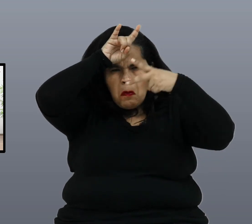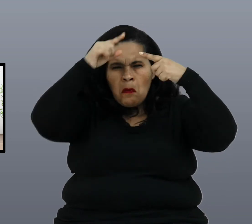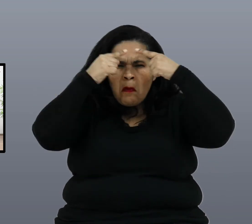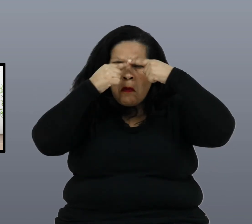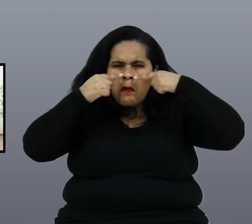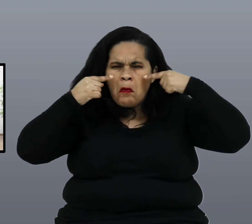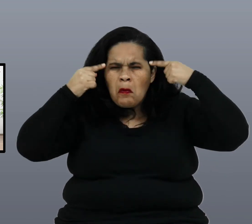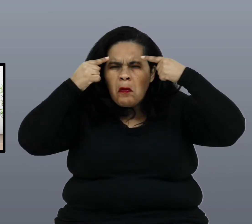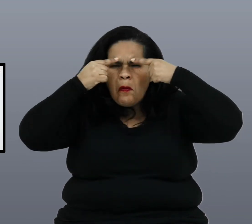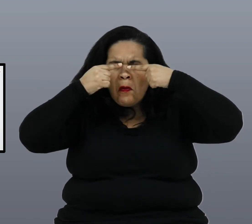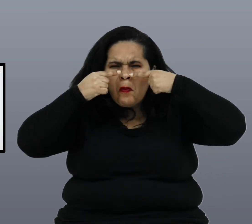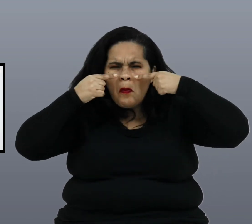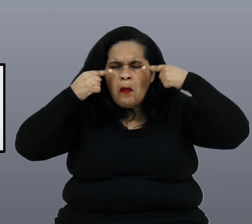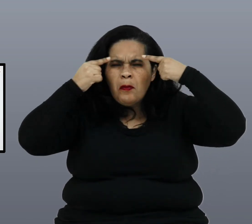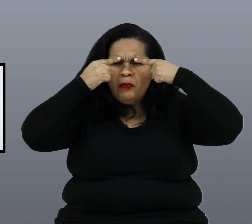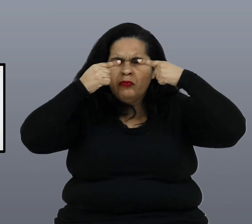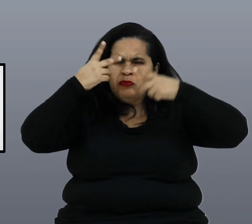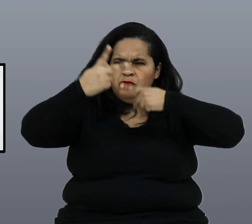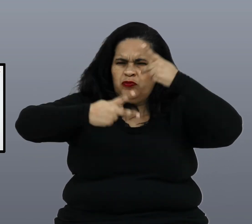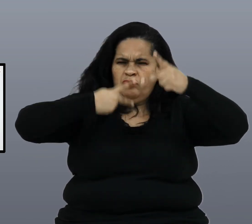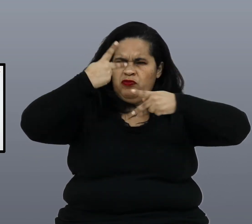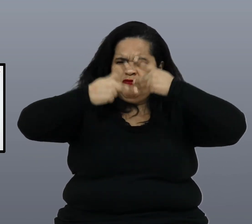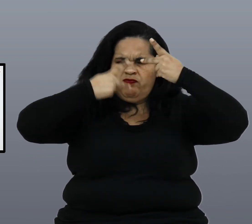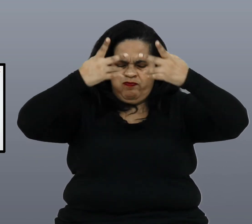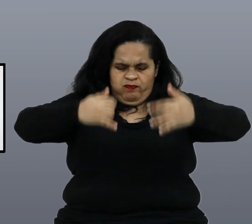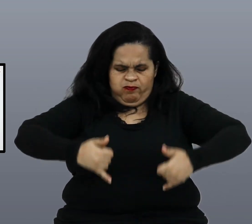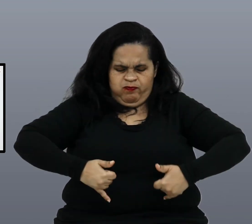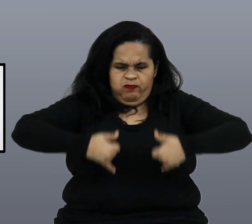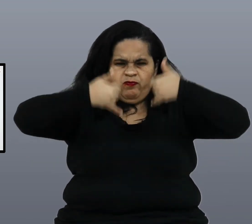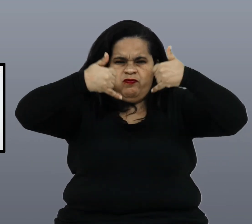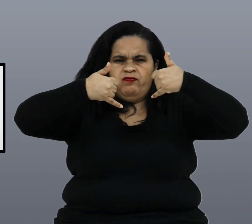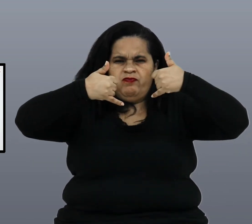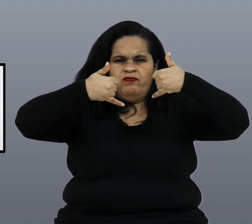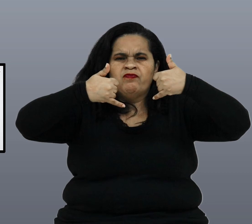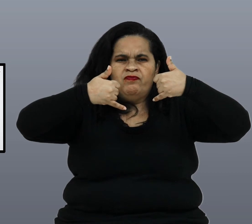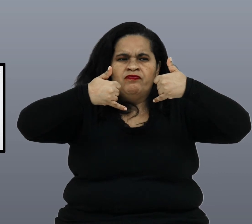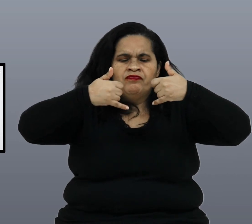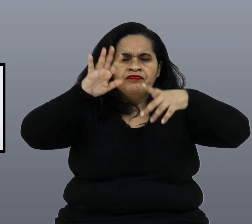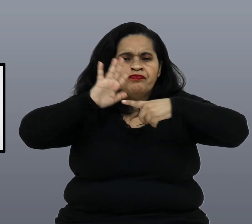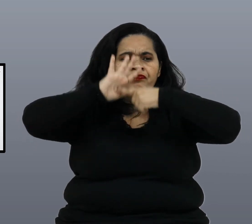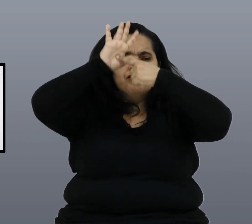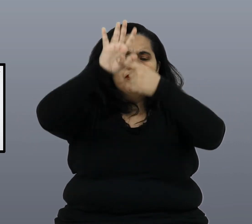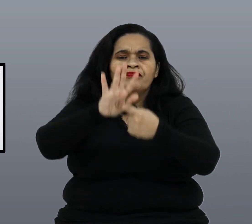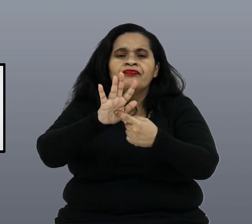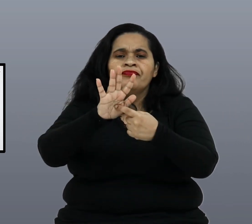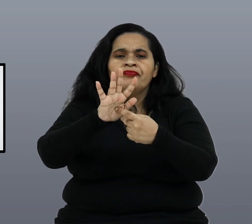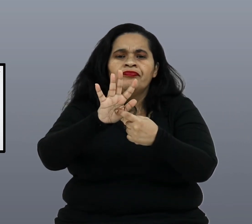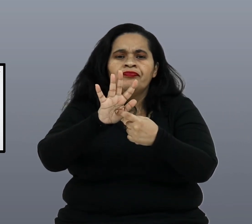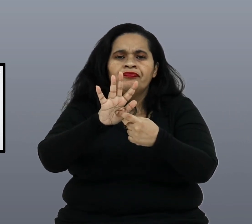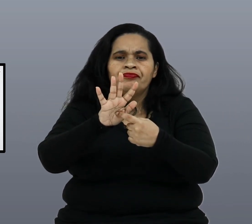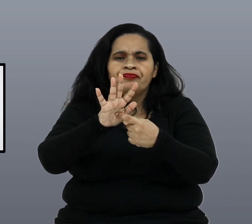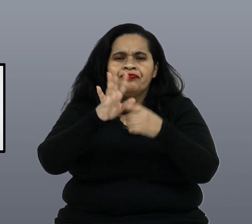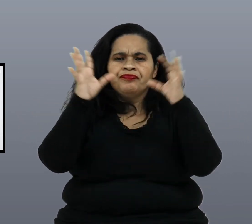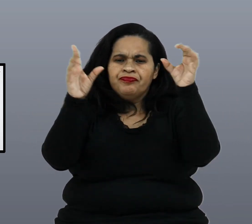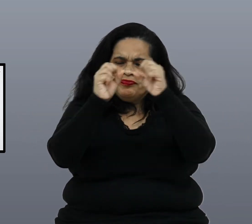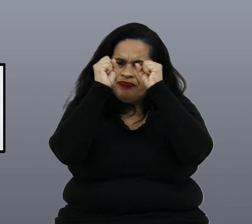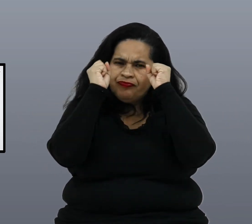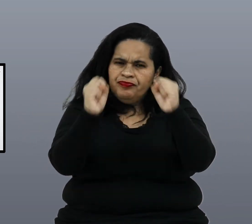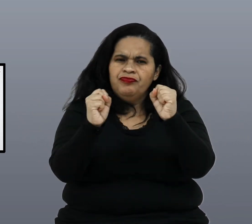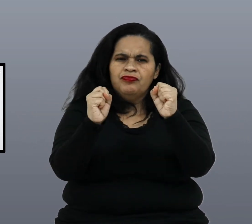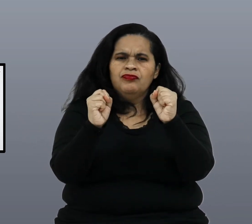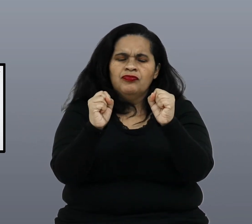ele fala com arrogância, com insolência contra Deus. Ele vai mostrar esses poderes que se